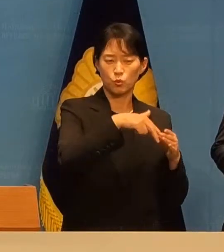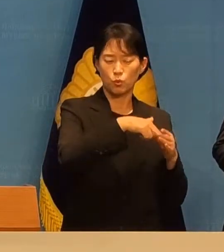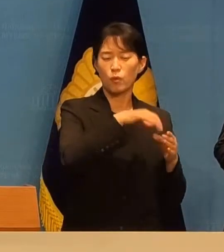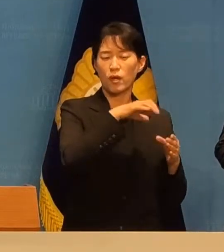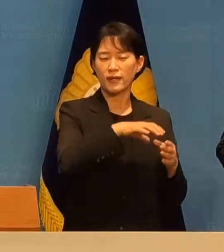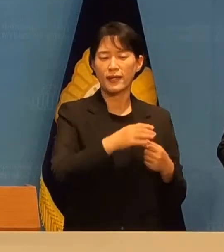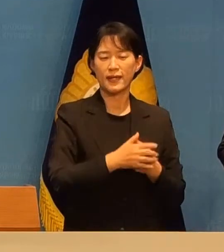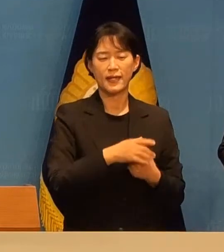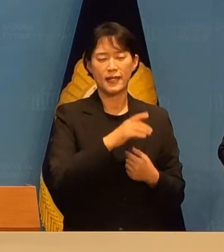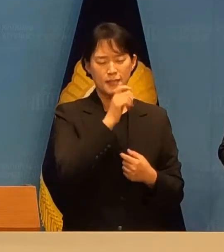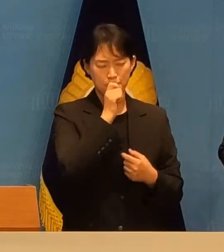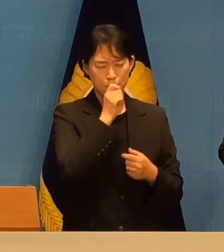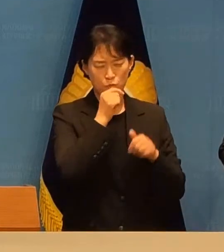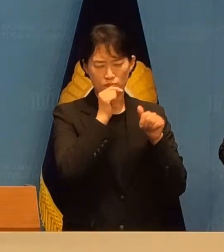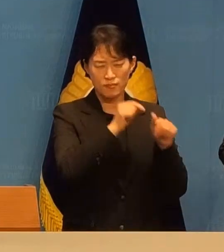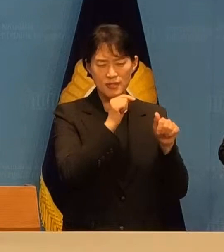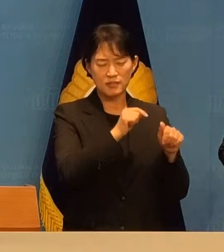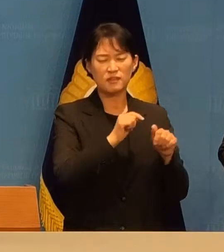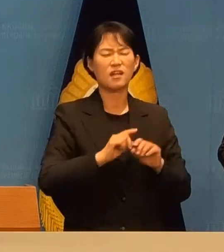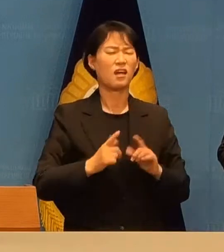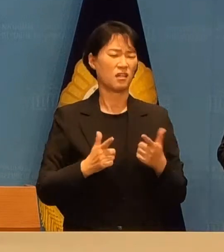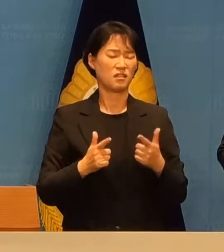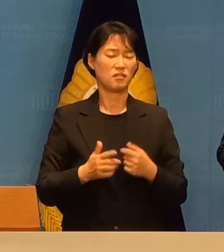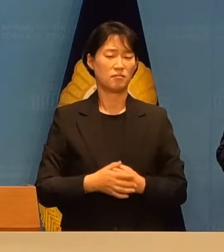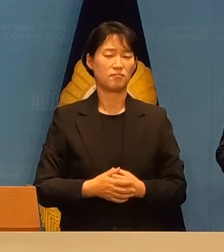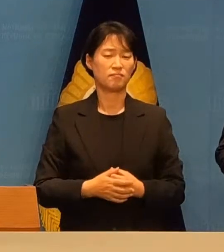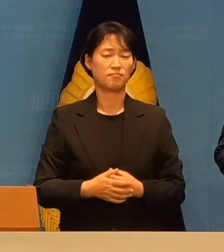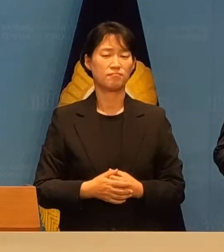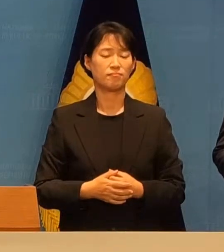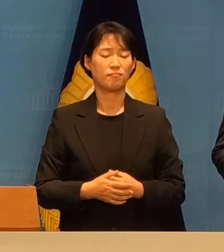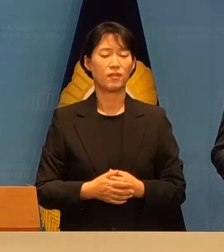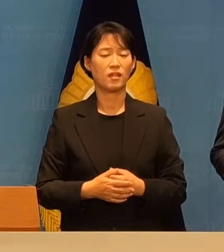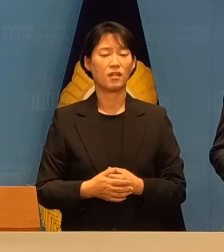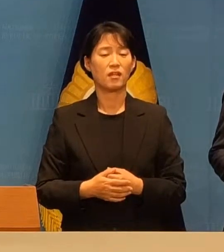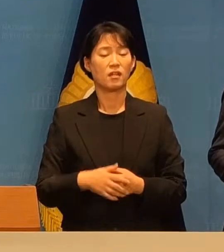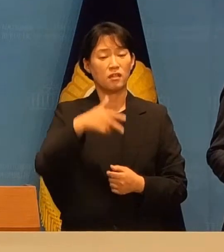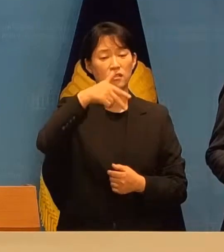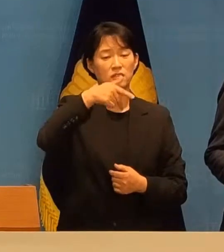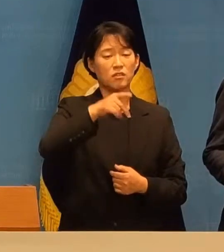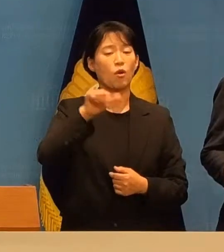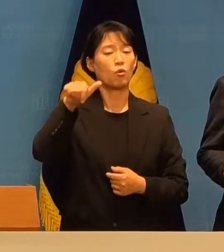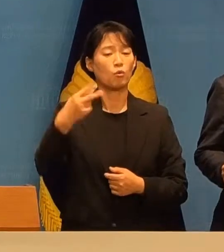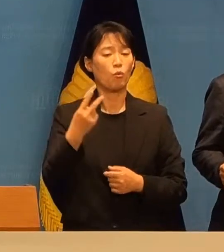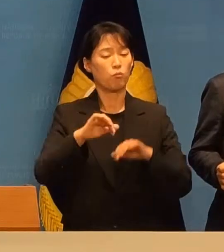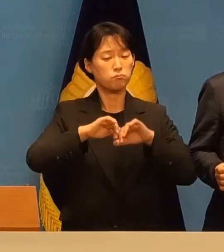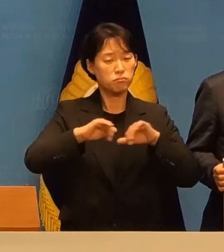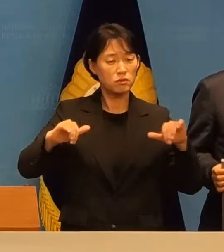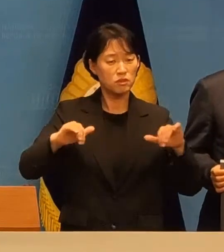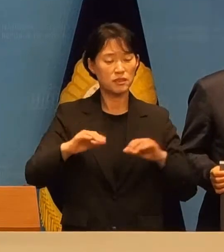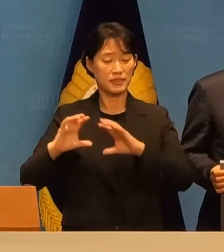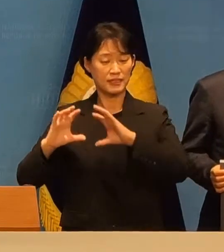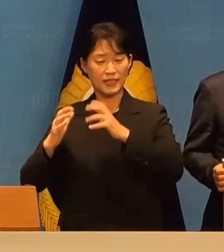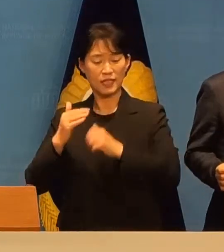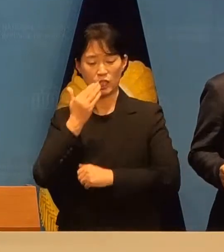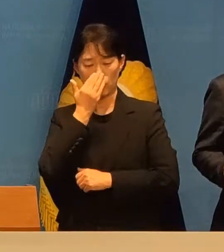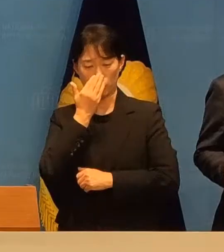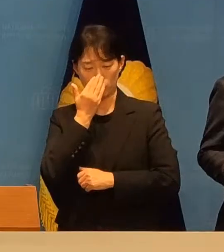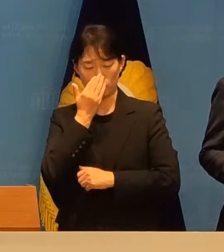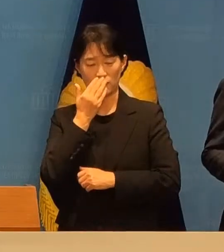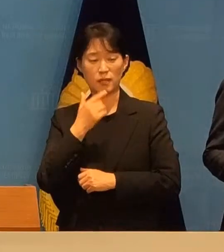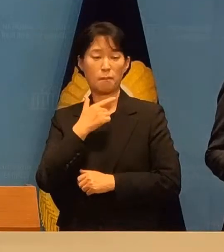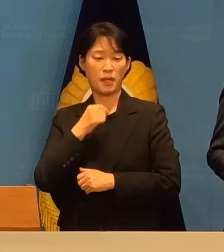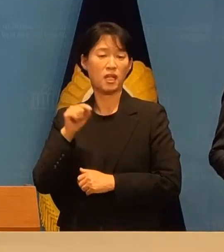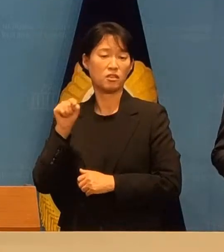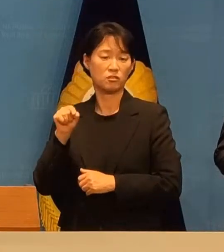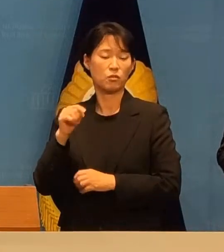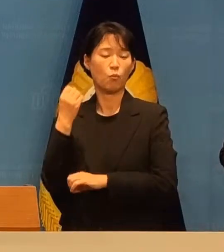종교에게 침묵을 요구하는 원칙이 아닙니다. 정교 분리는 국가에게 겸손을 요구하는